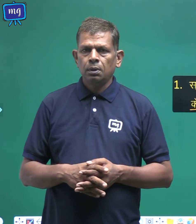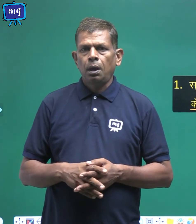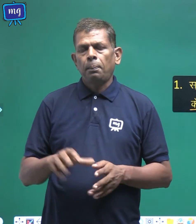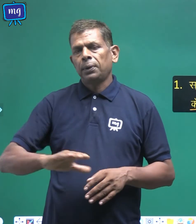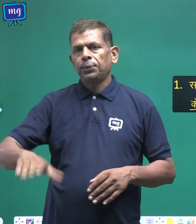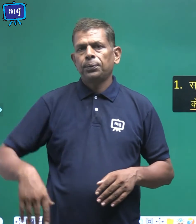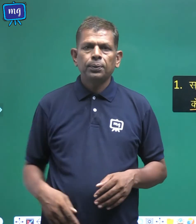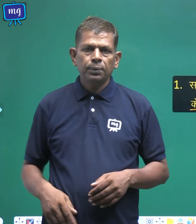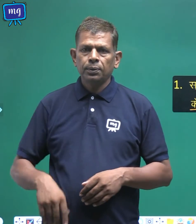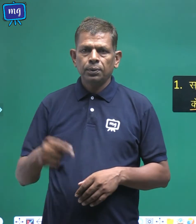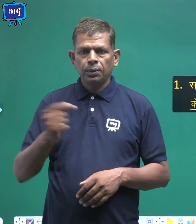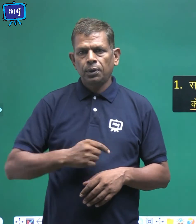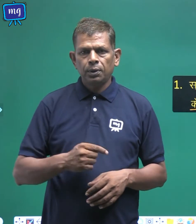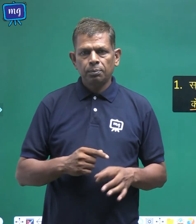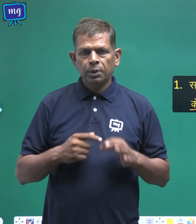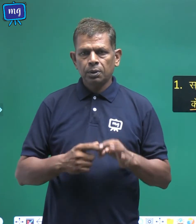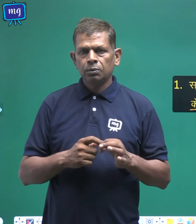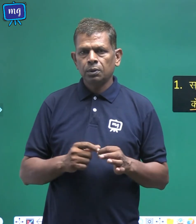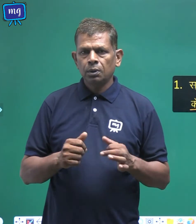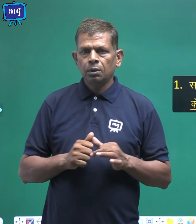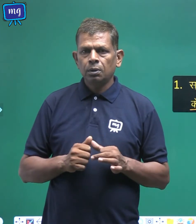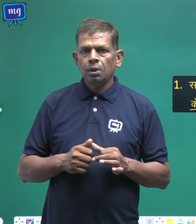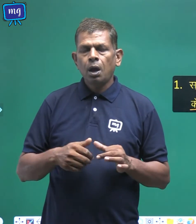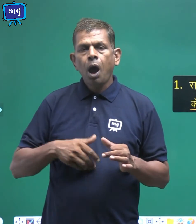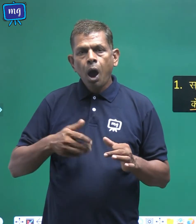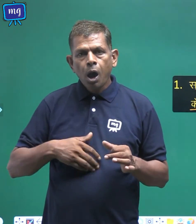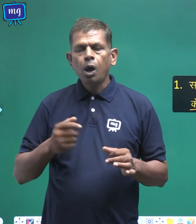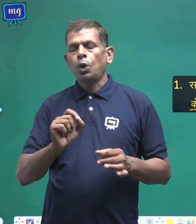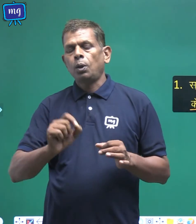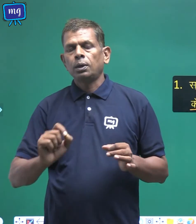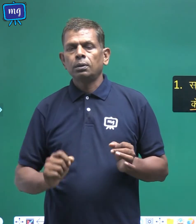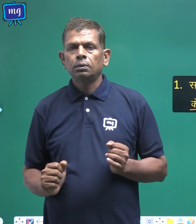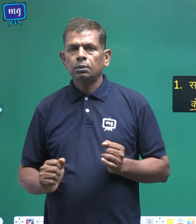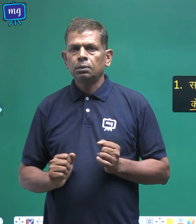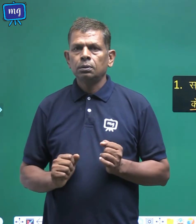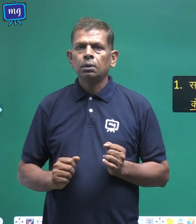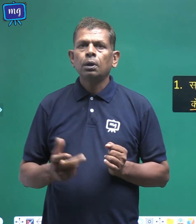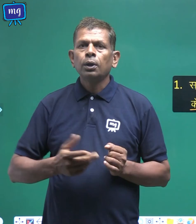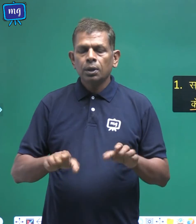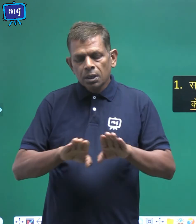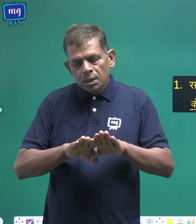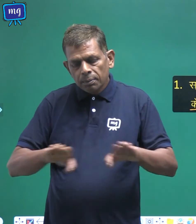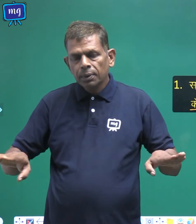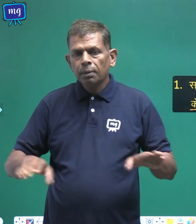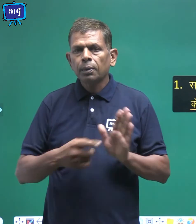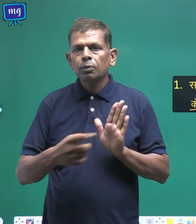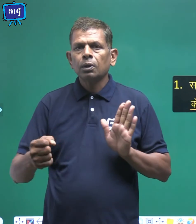बच्चों, इस प्रश्न का उत्तर आप स्वयं लिखना कि समतल दर्पण